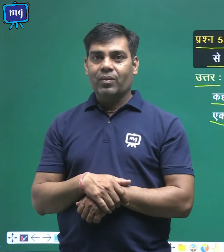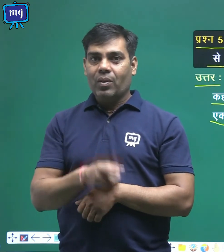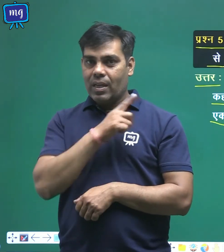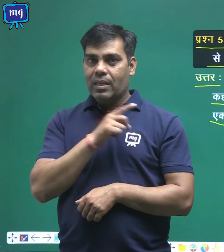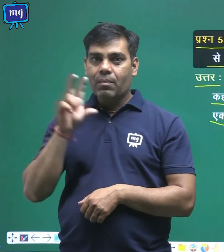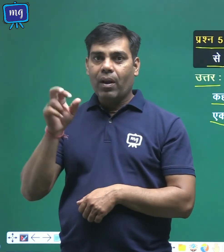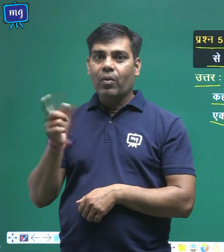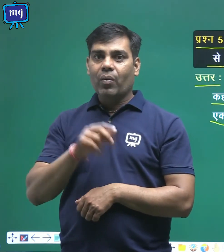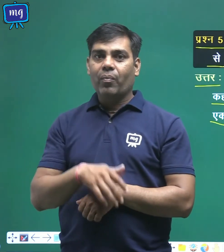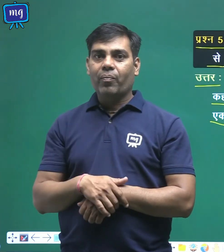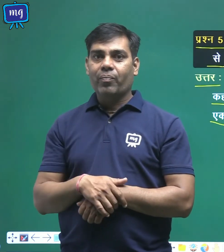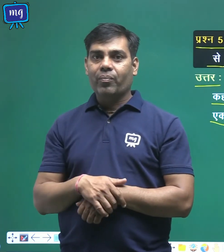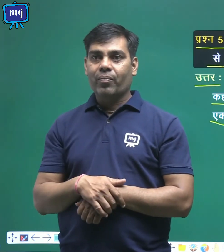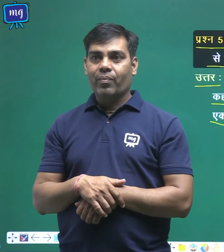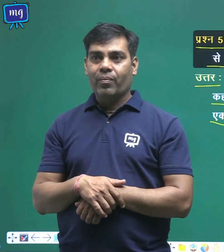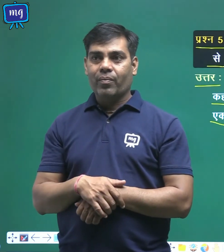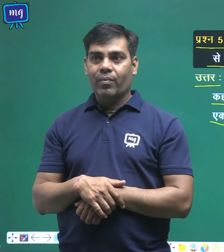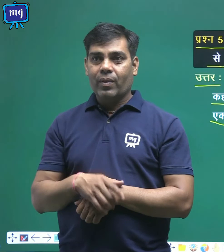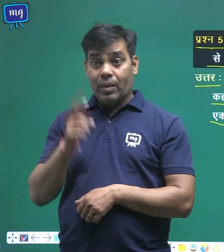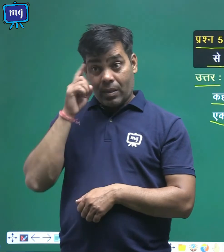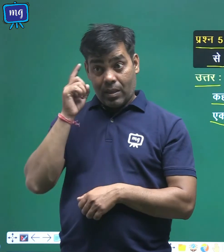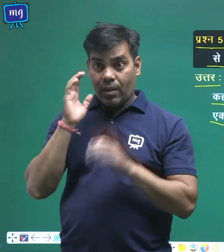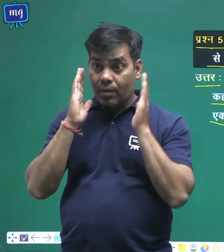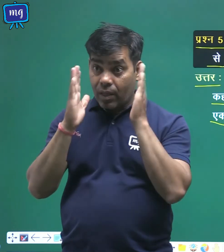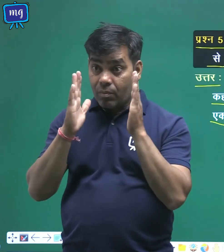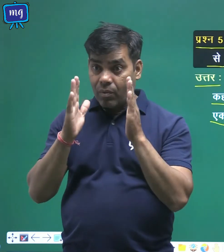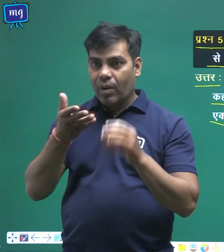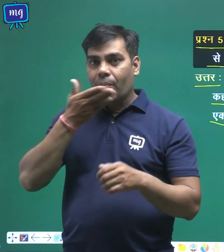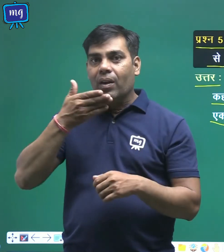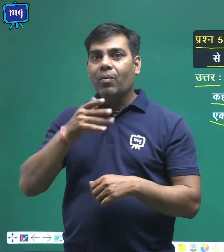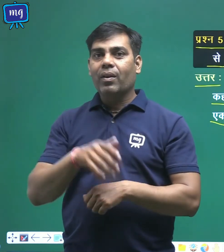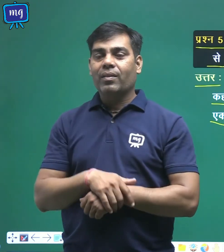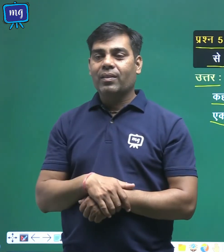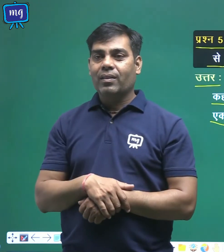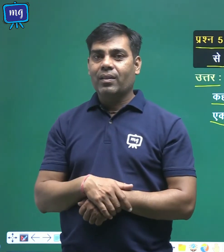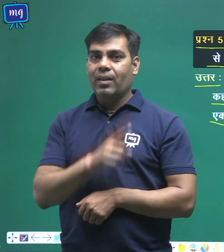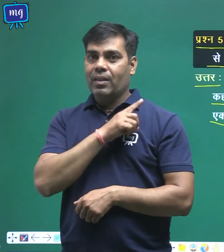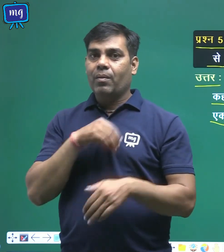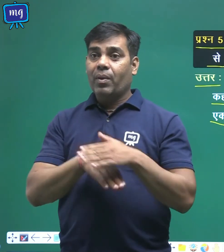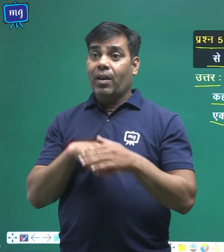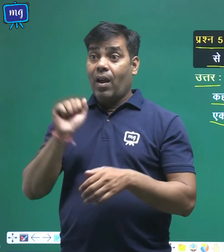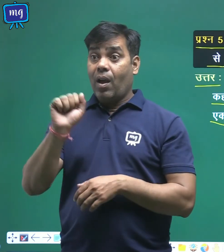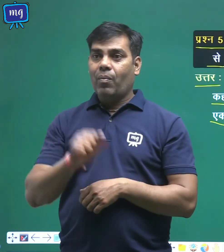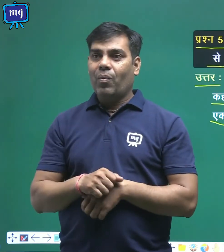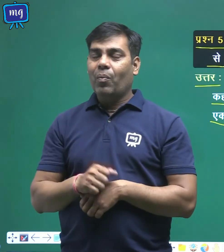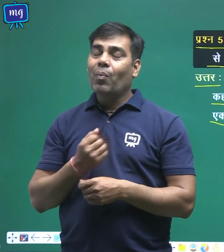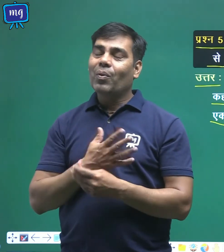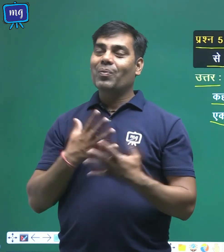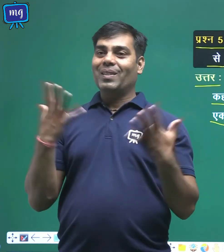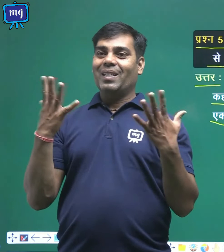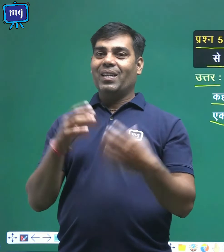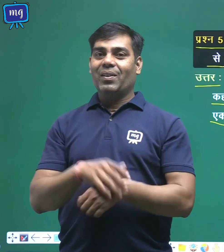इस पाठ को ध्यानपूर्वक पढ़ा होगा। इसमें आपको बहुत मज़ा आया होगा।